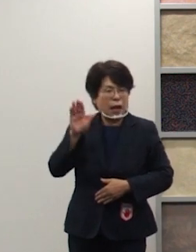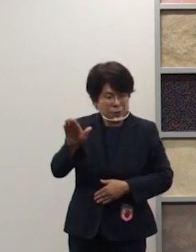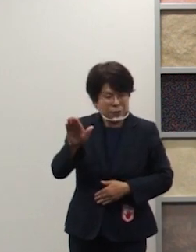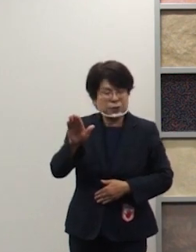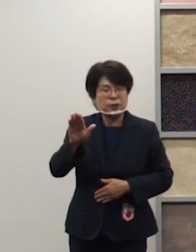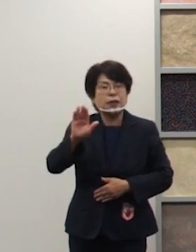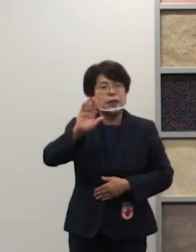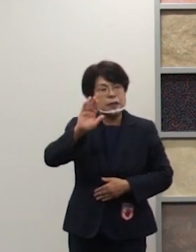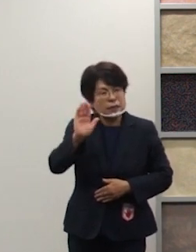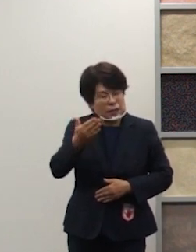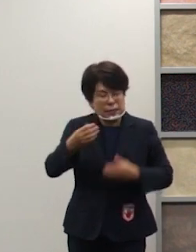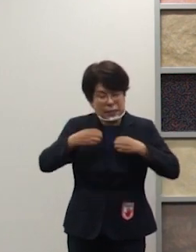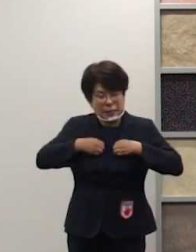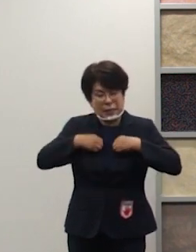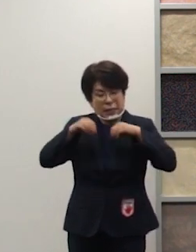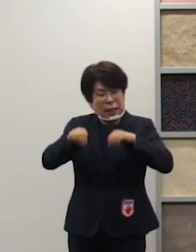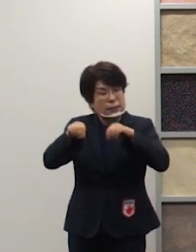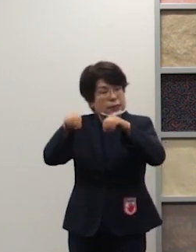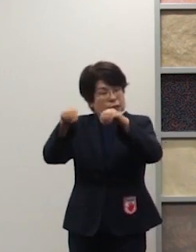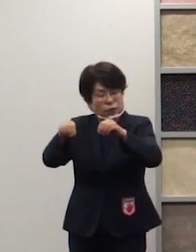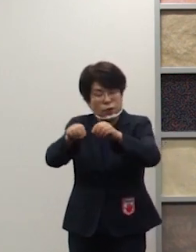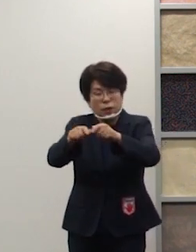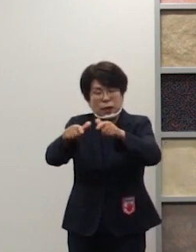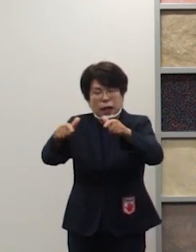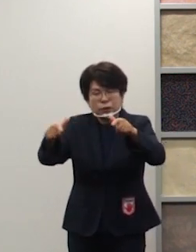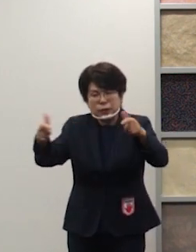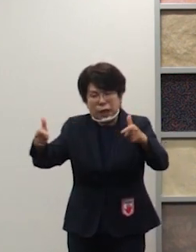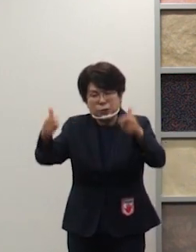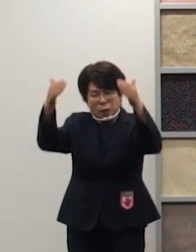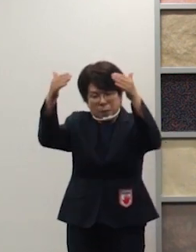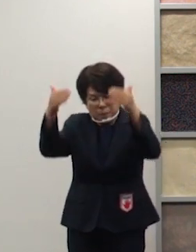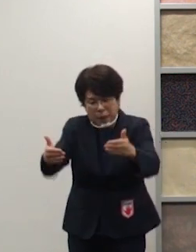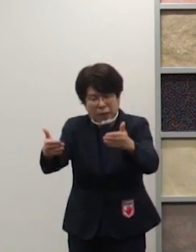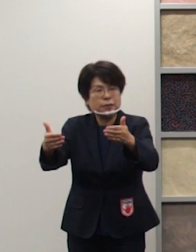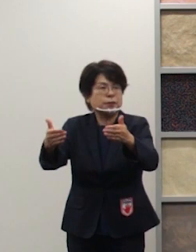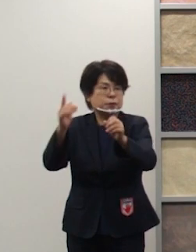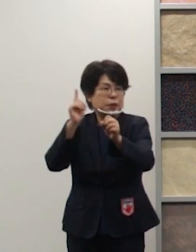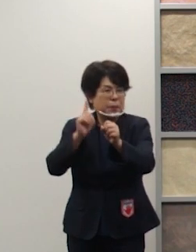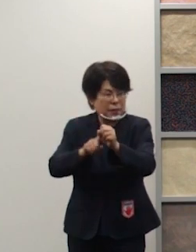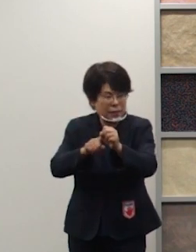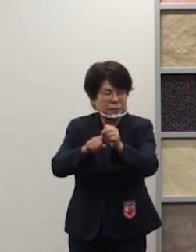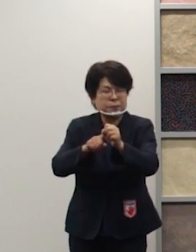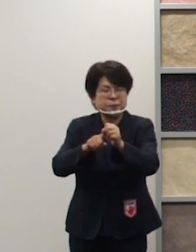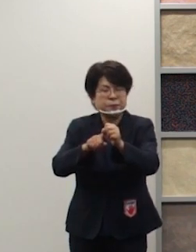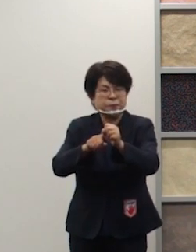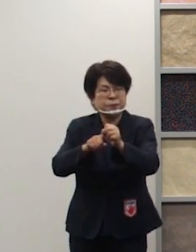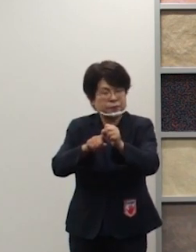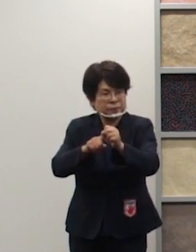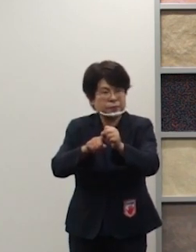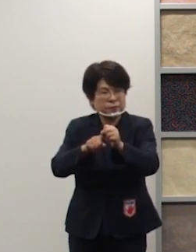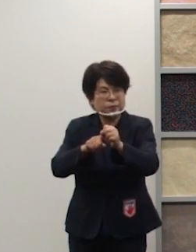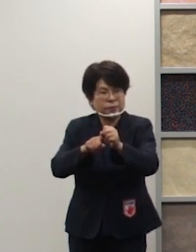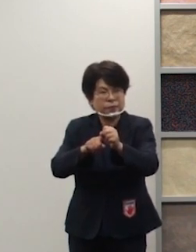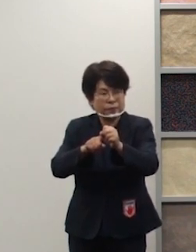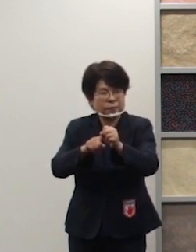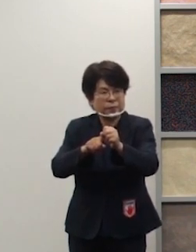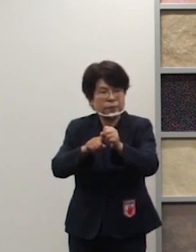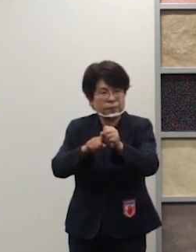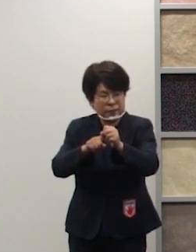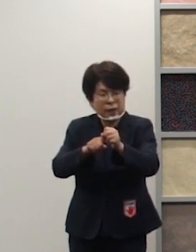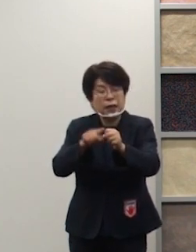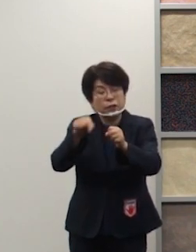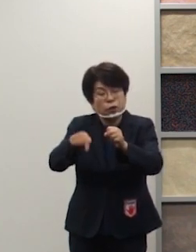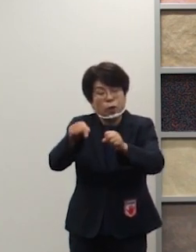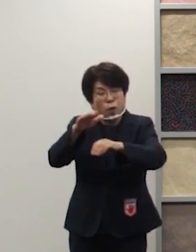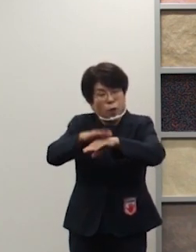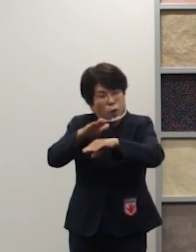この感染症の拡大防止策というものを徹底した上で、まあ、それを土台にした上での新しい